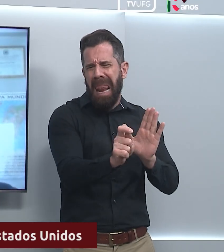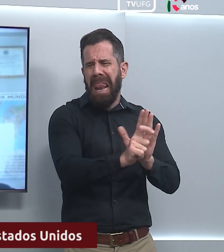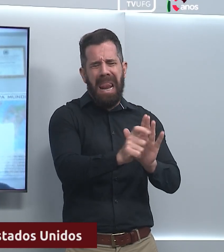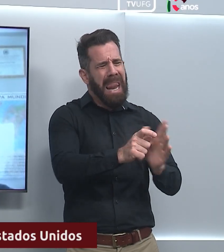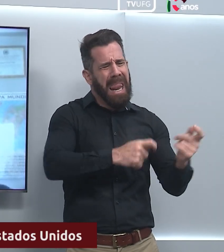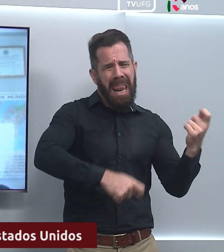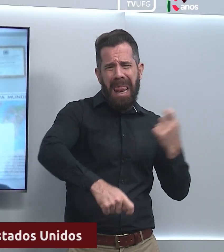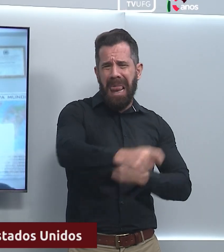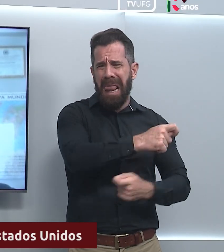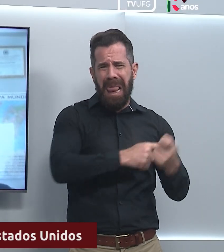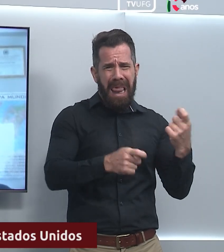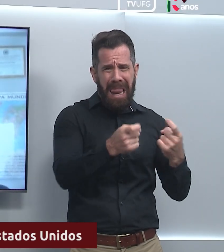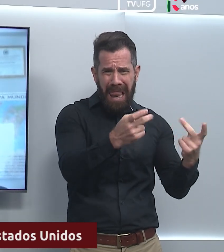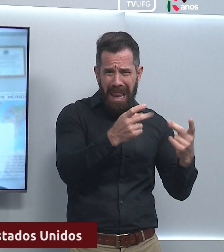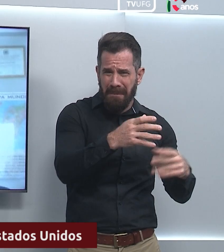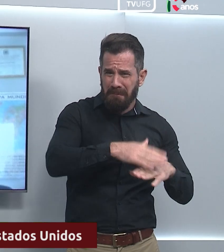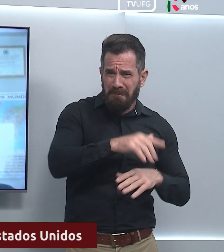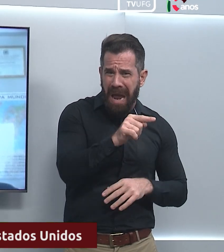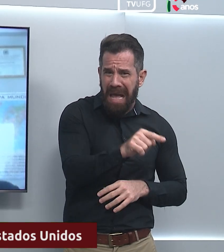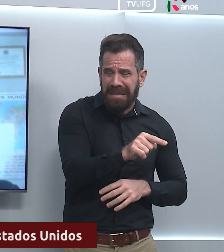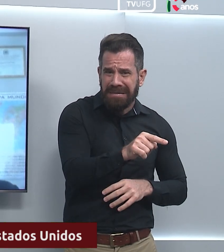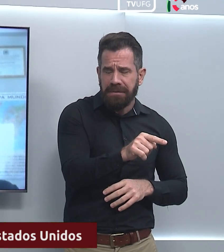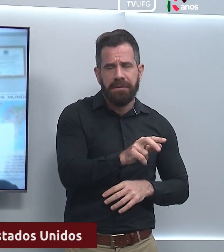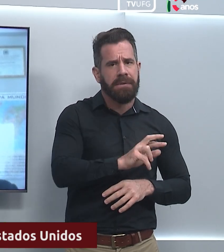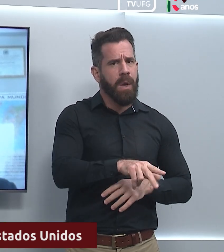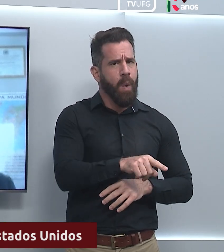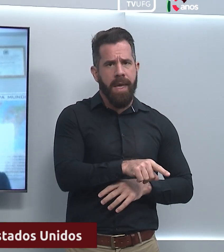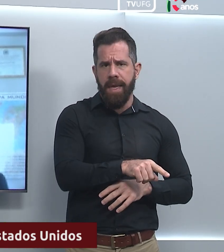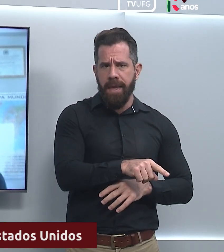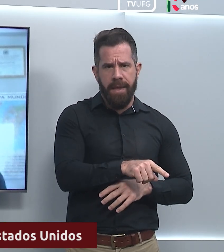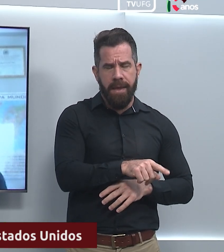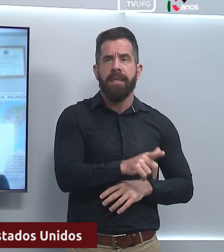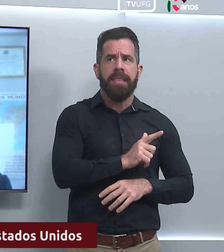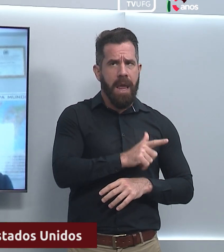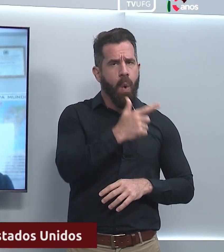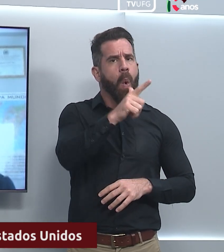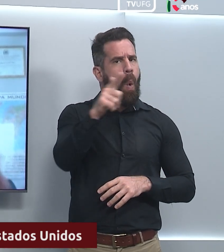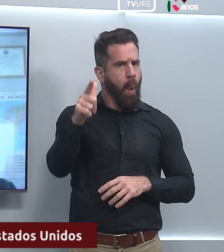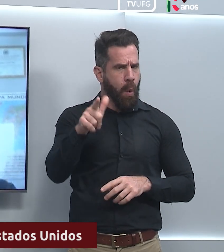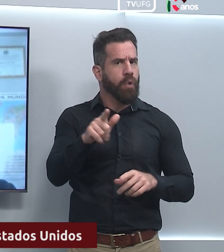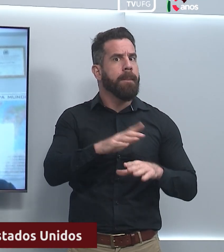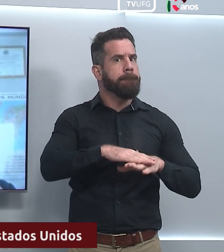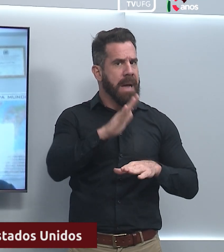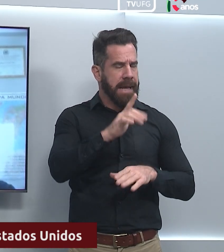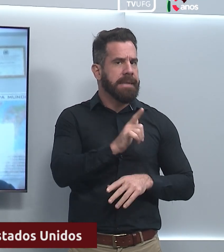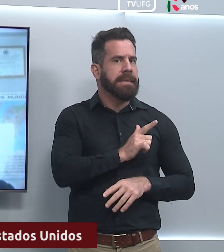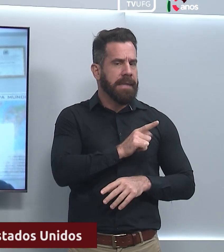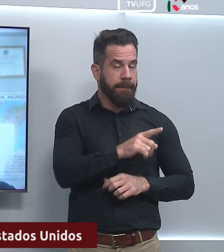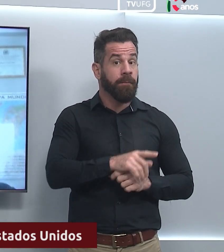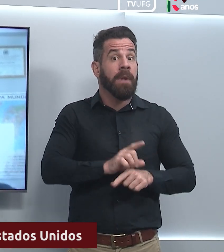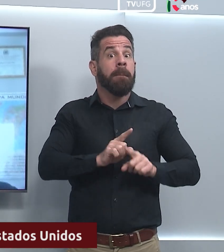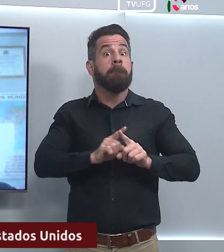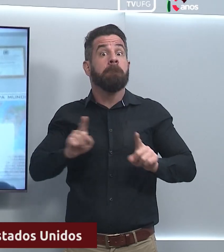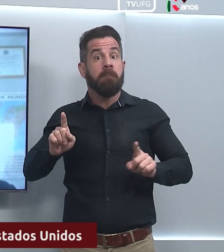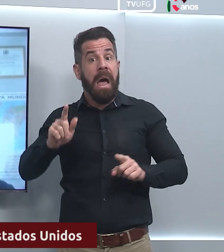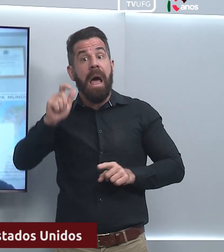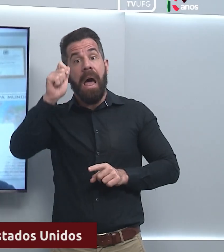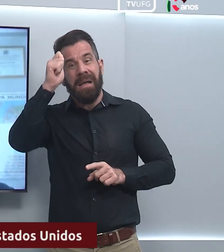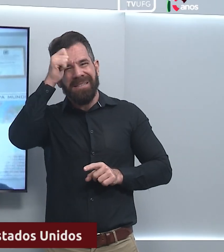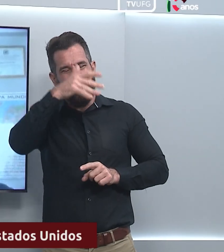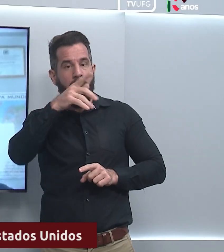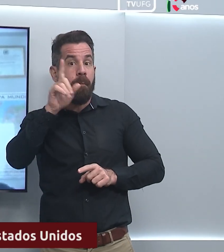maior quantidade de droga para os Estados Unidos. No entanto, os Estados Unidos têm uma especial perseguição